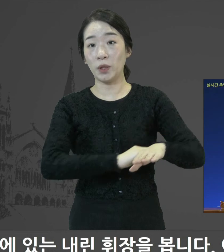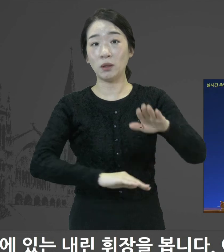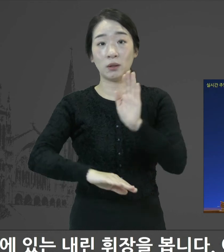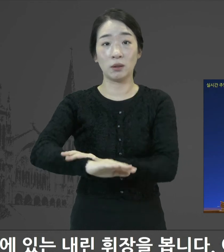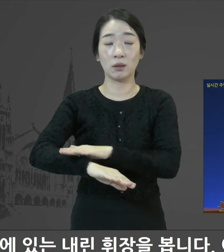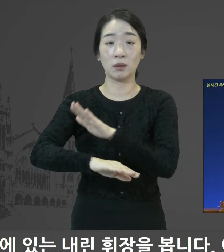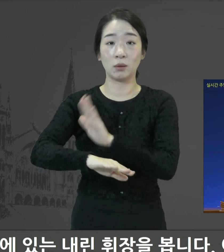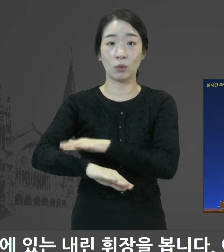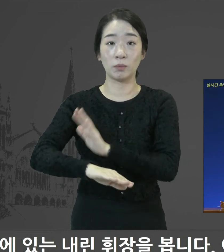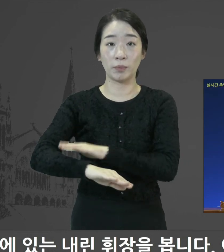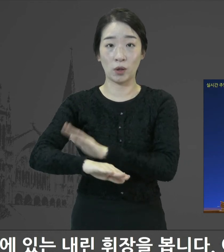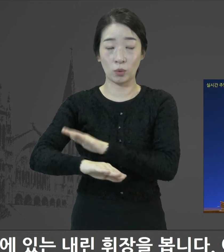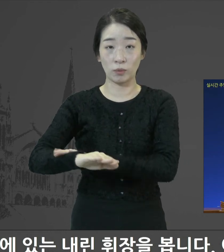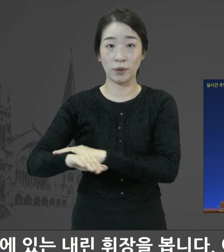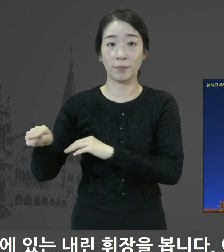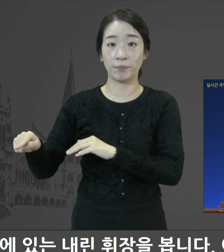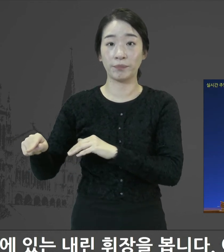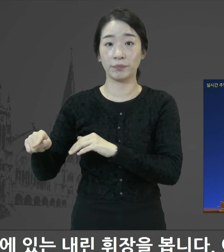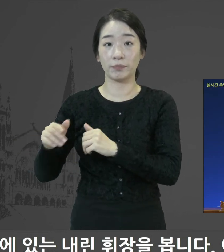읽어주십시오. 시작.